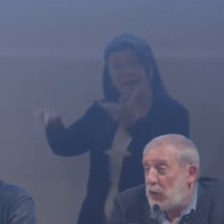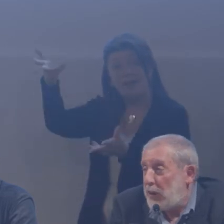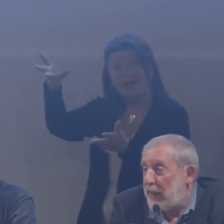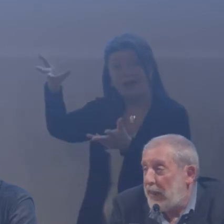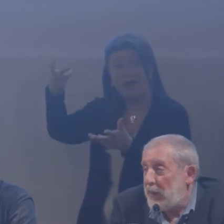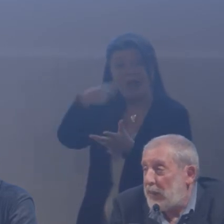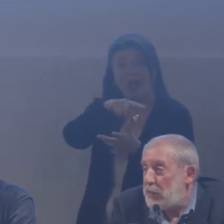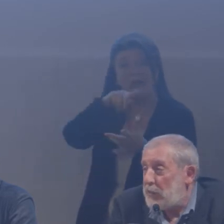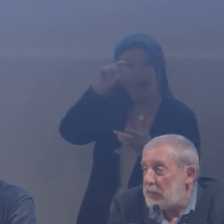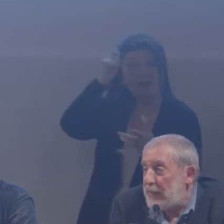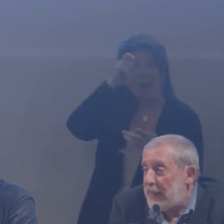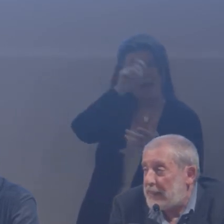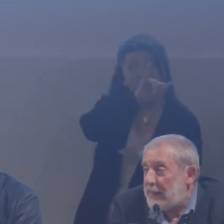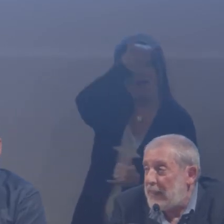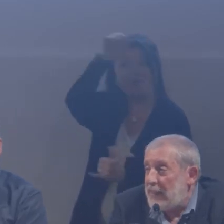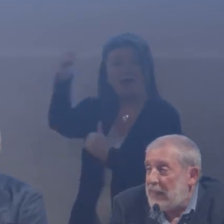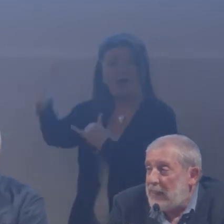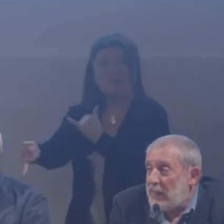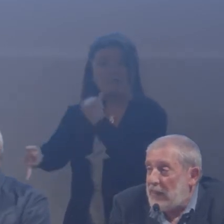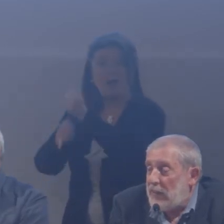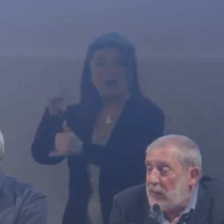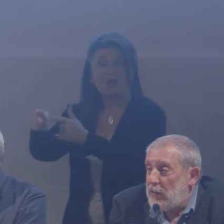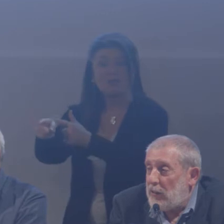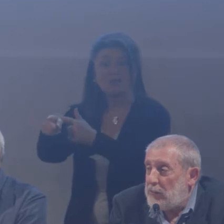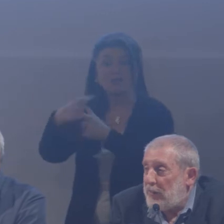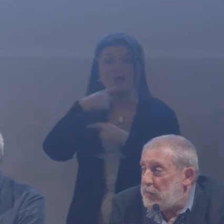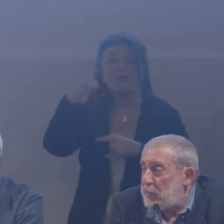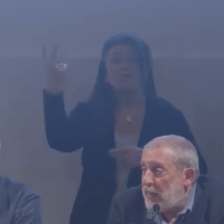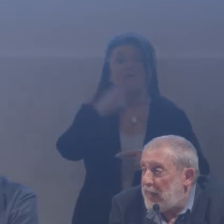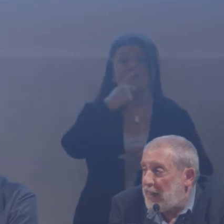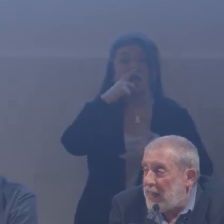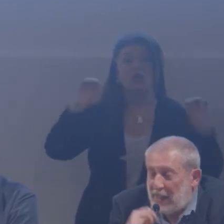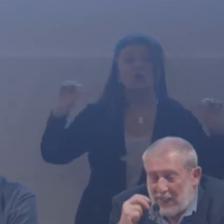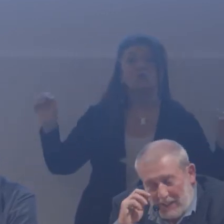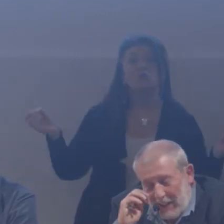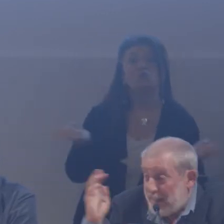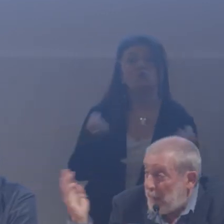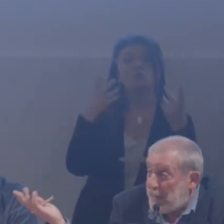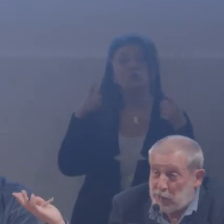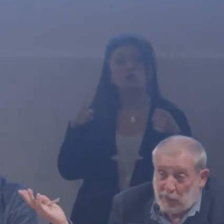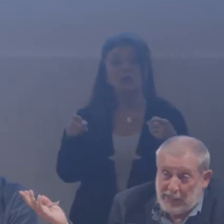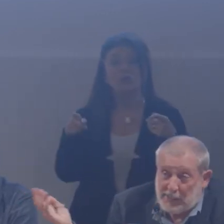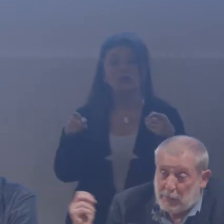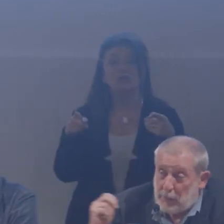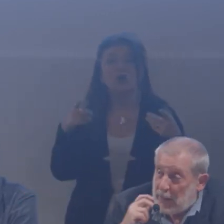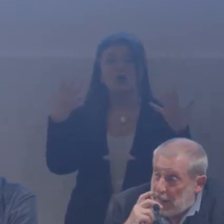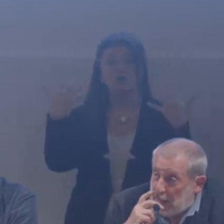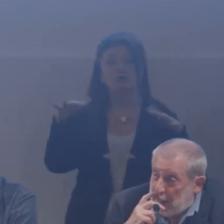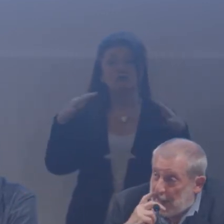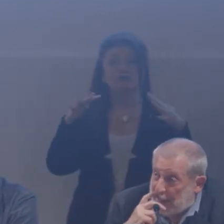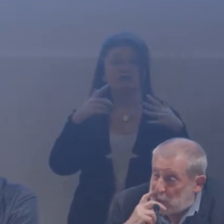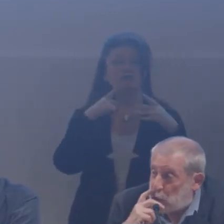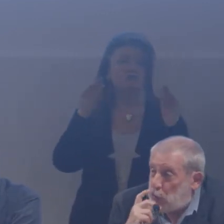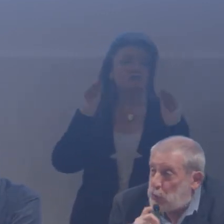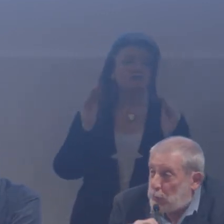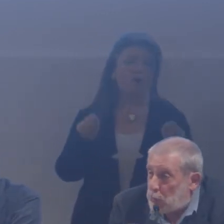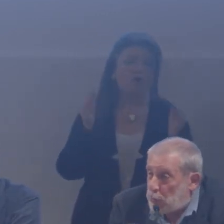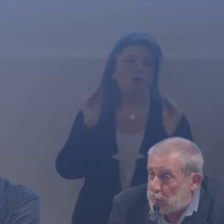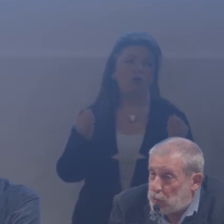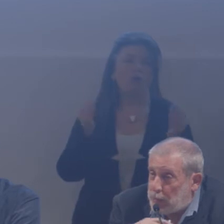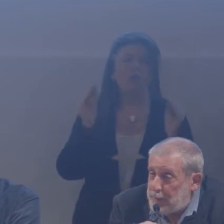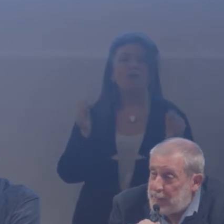ricordo che in quella circostanza mi avvicinai a... era giovanissimo, era